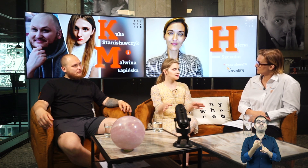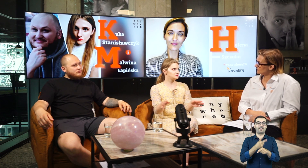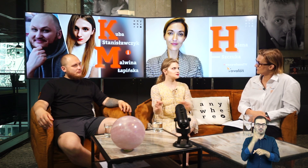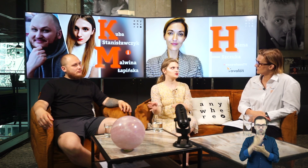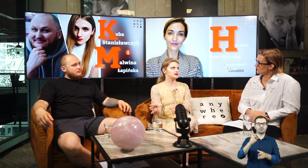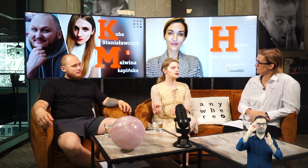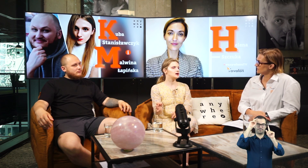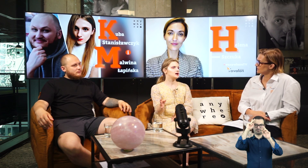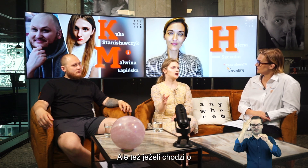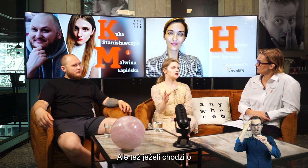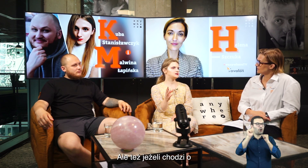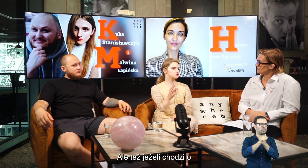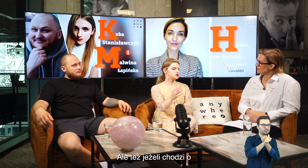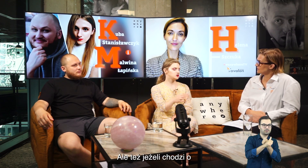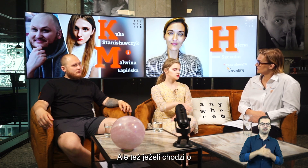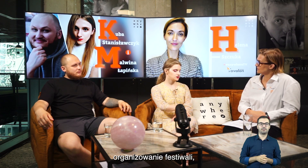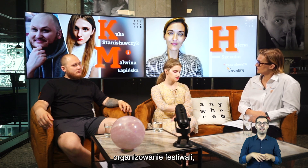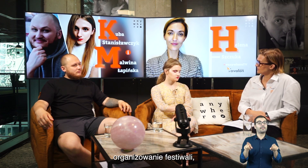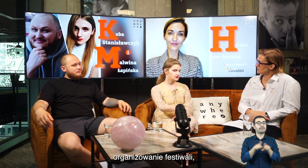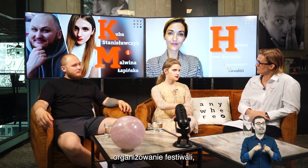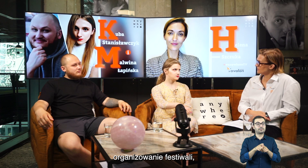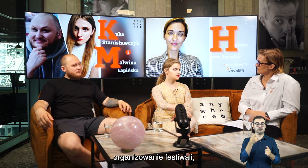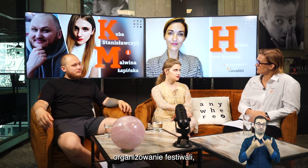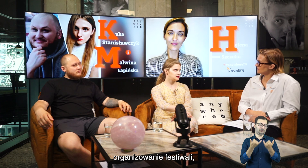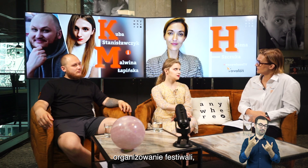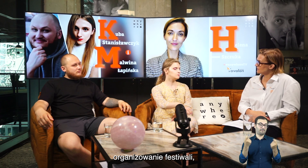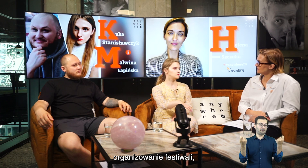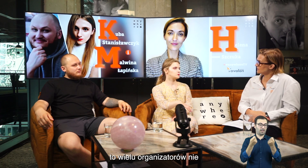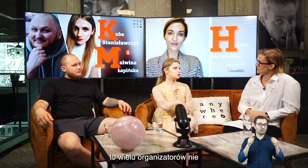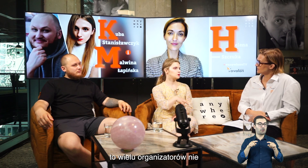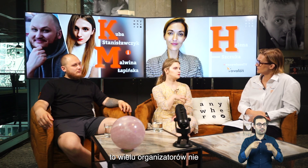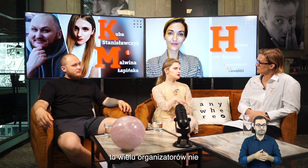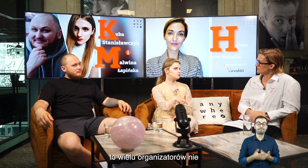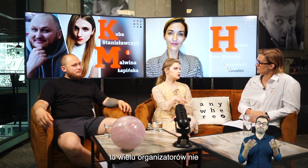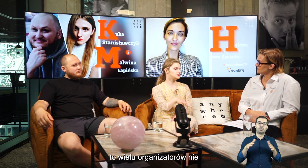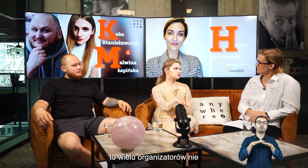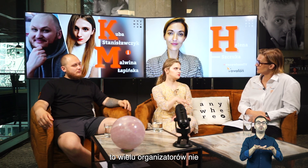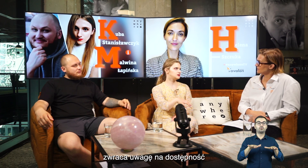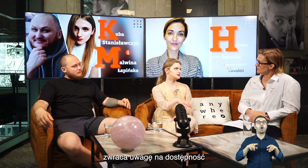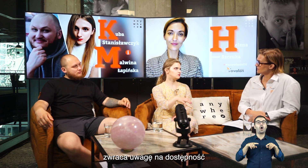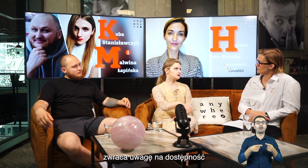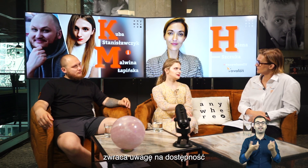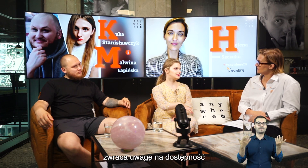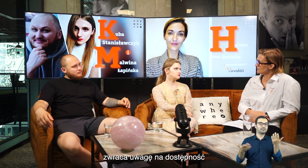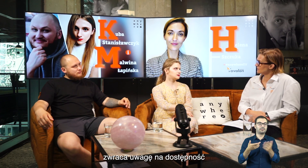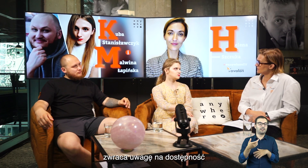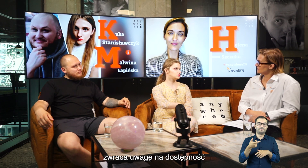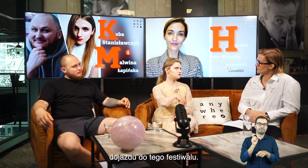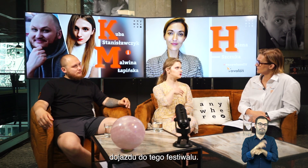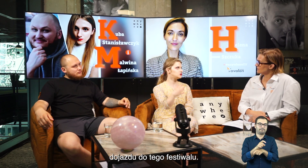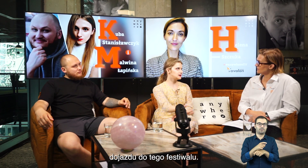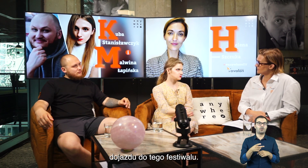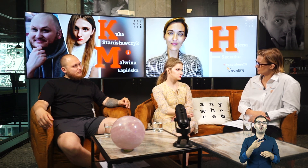wie co i jak. Ale też jeżeli chodzi o organizowanie festiwali, to wielu organizatorów nie zwraca uwagi na